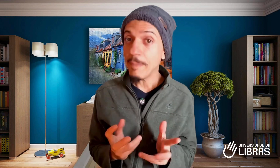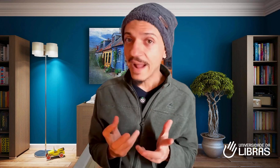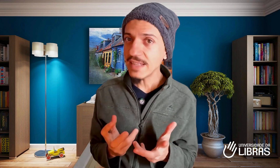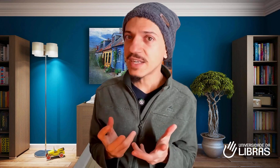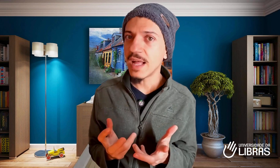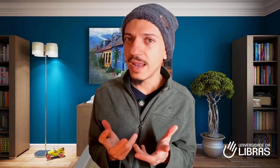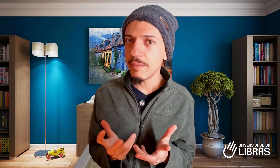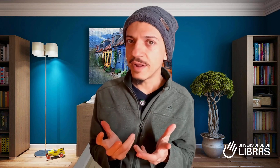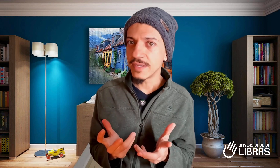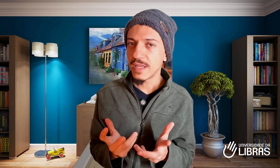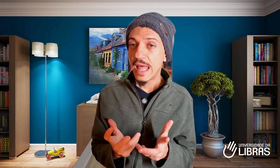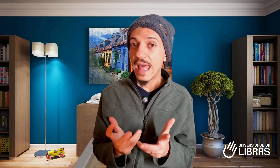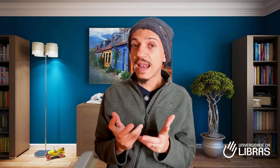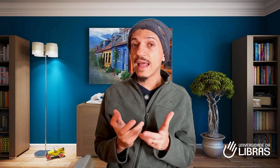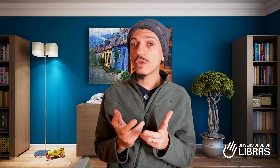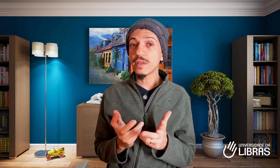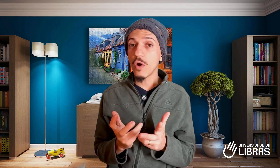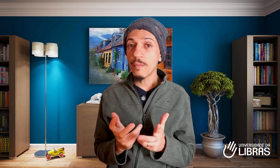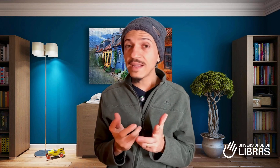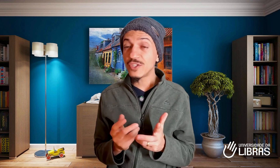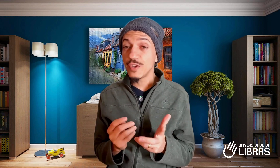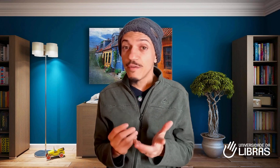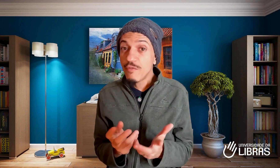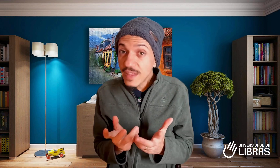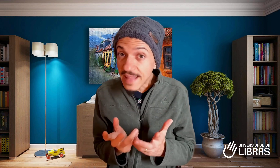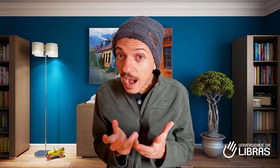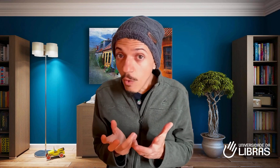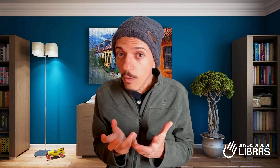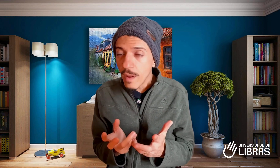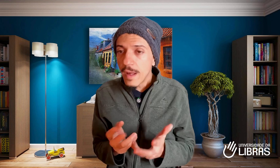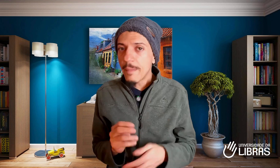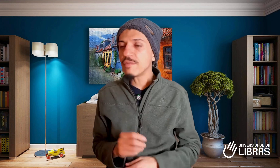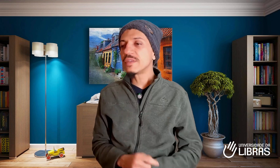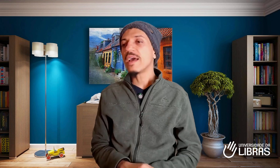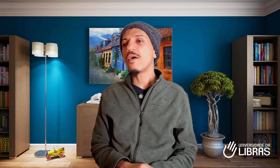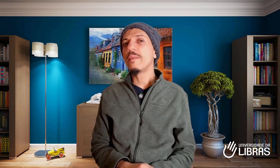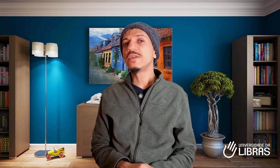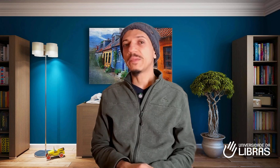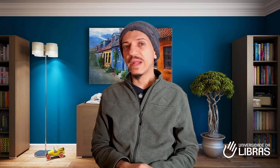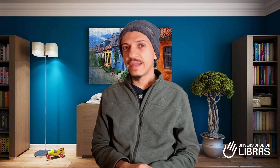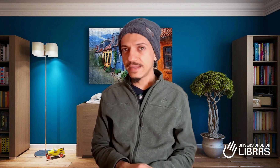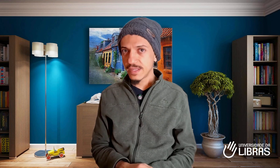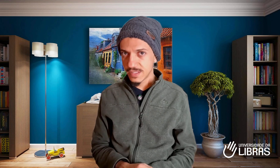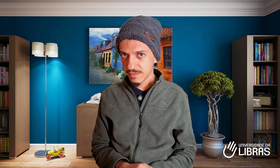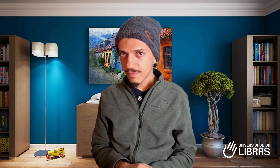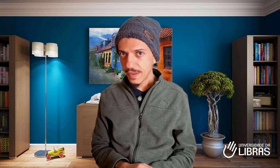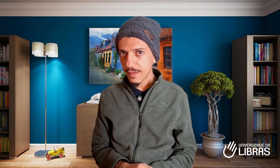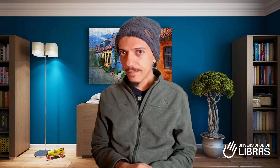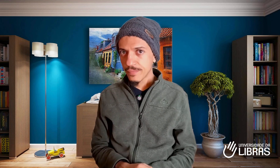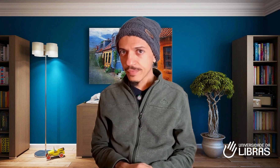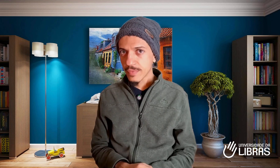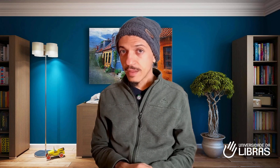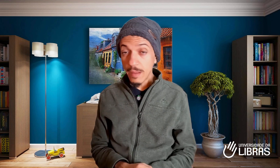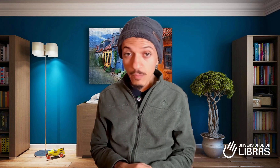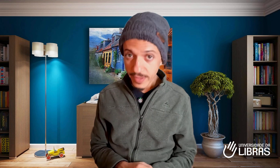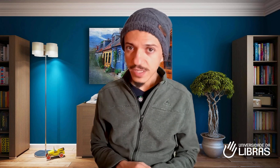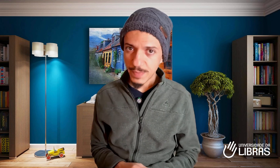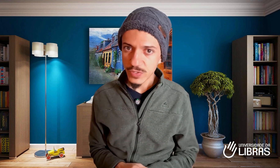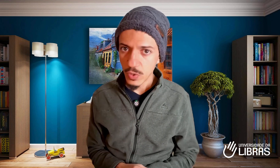prática da Libras, ela é totalmente vital para você realmente aprender e se desenvolver. Tem muitas pessoas que